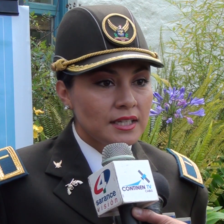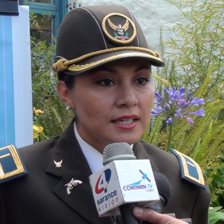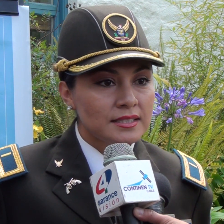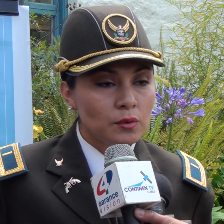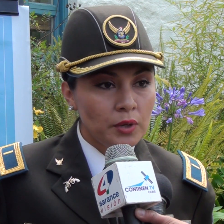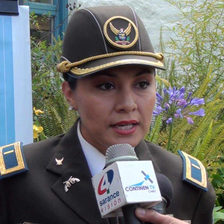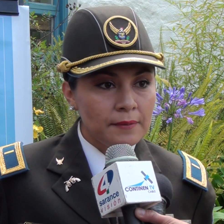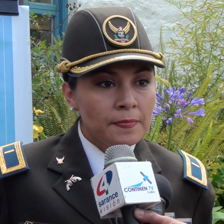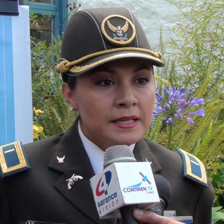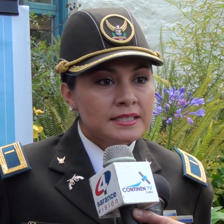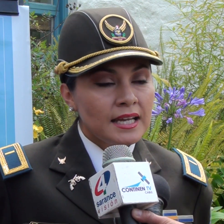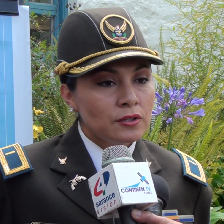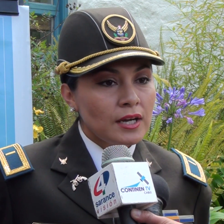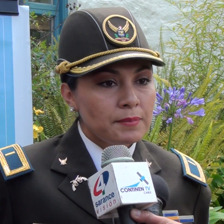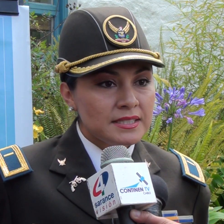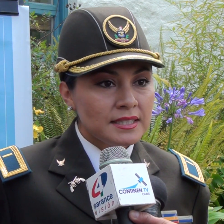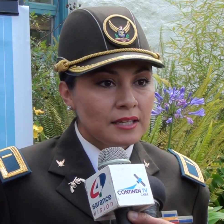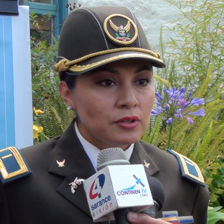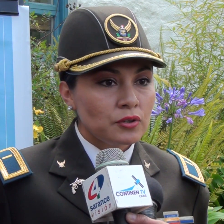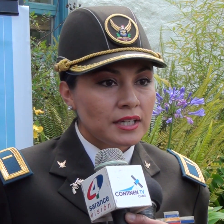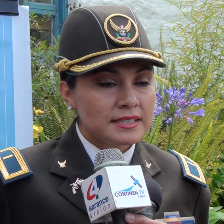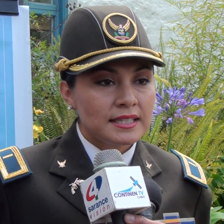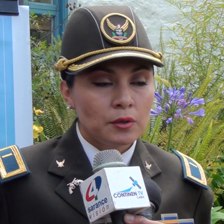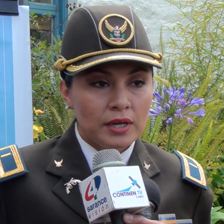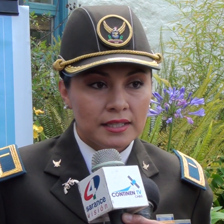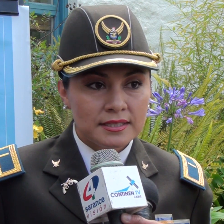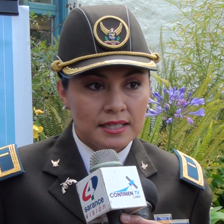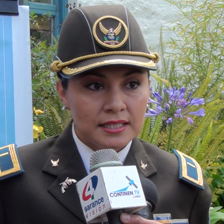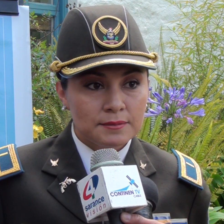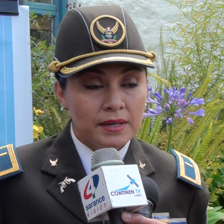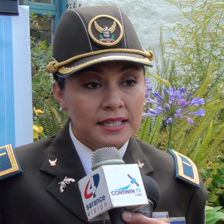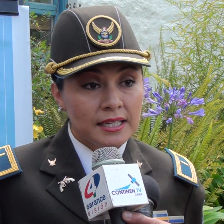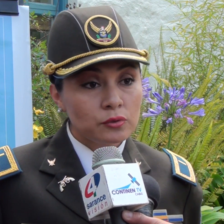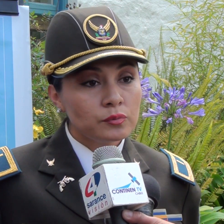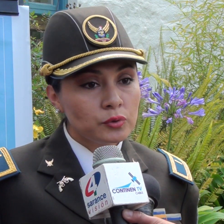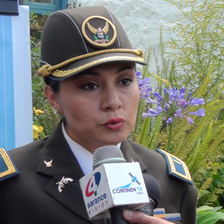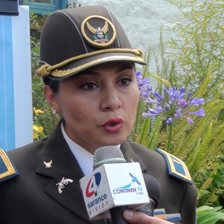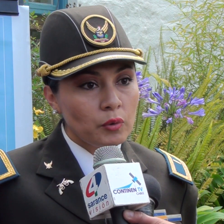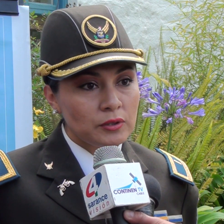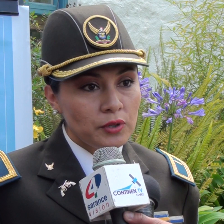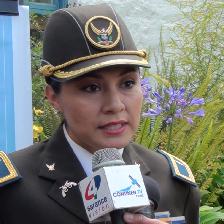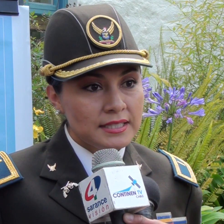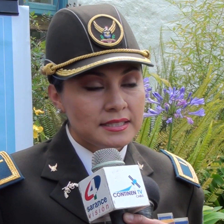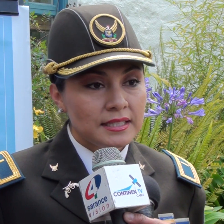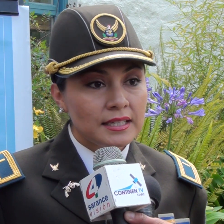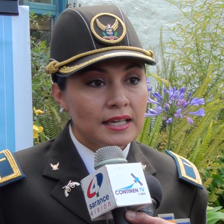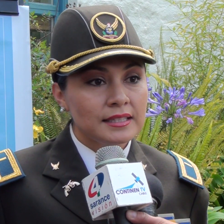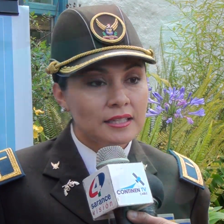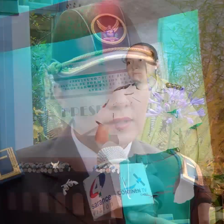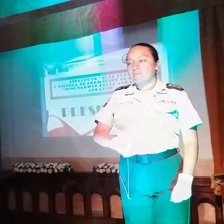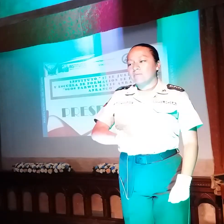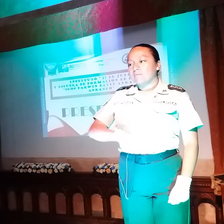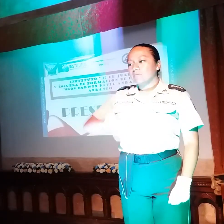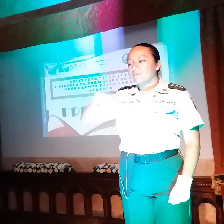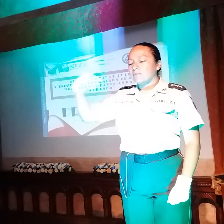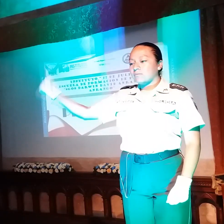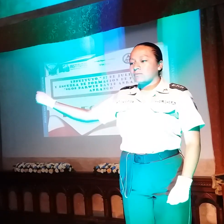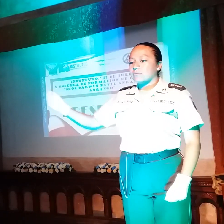escuela se ha ido capacitando en lo que es el lenguaje de señas para que en un futuro cuando ellas tengan que intervenir en los diferentes